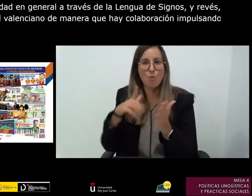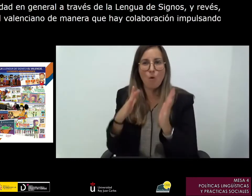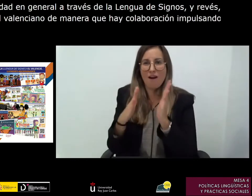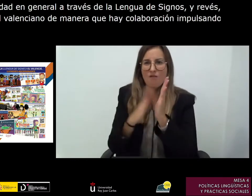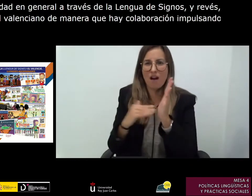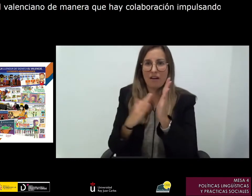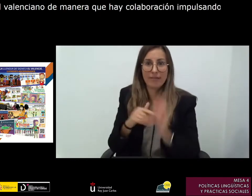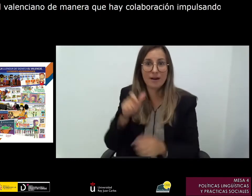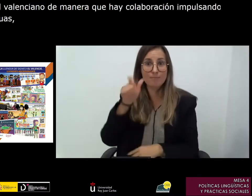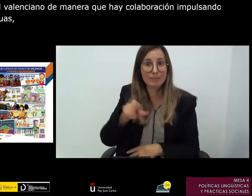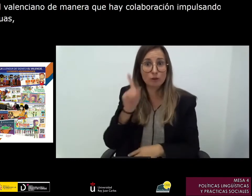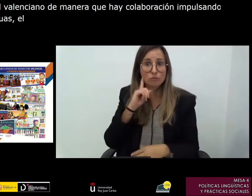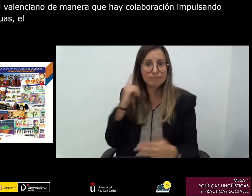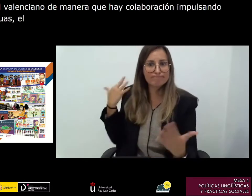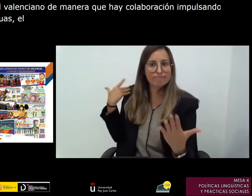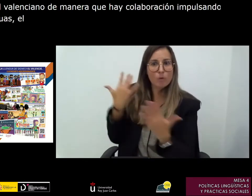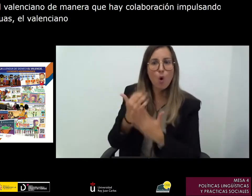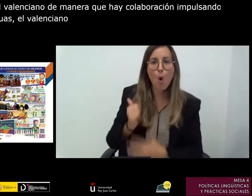de signos.